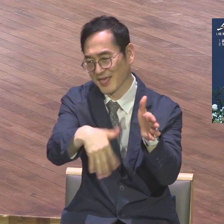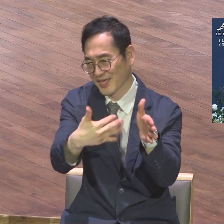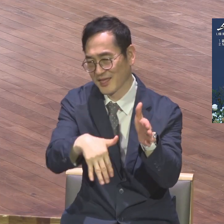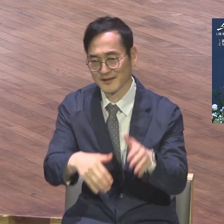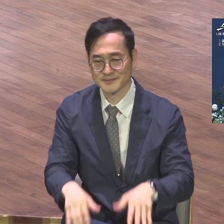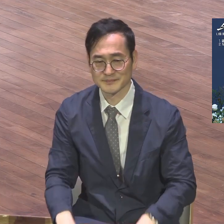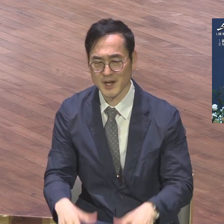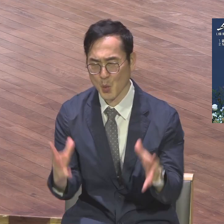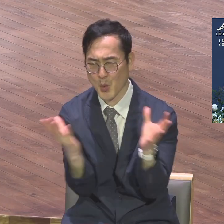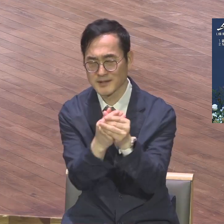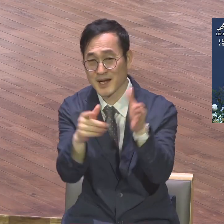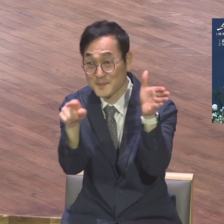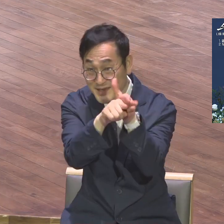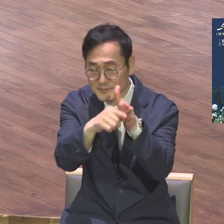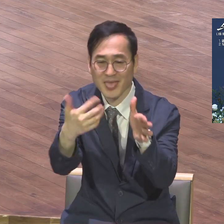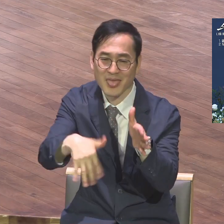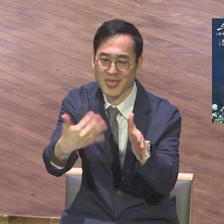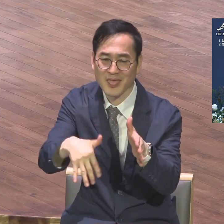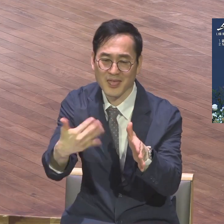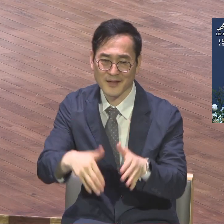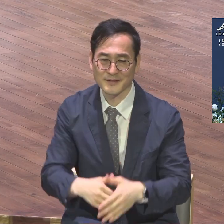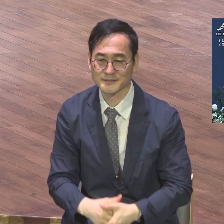절대적 믿음이 없다.